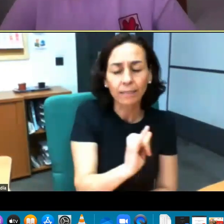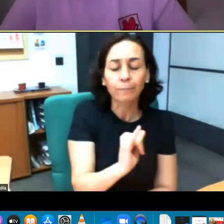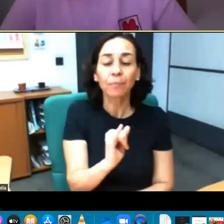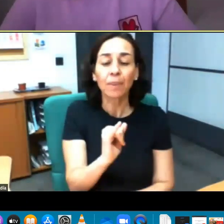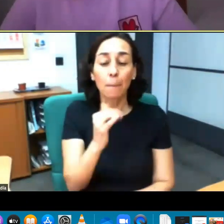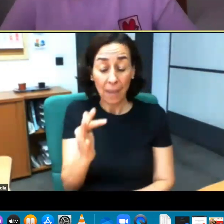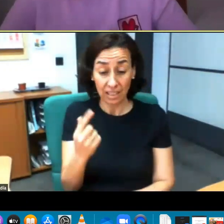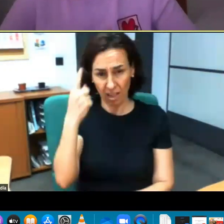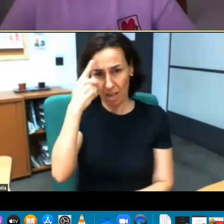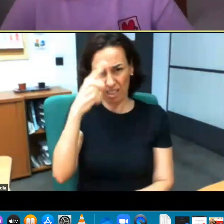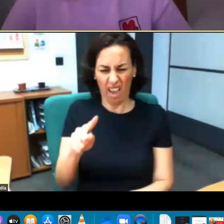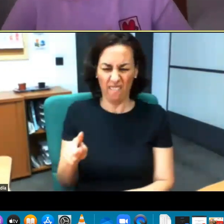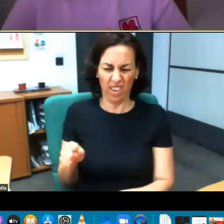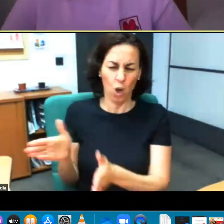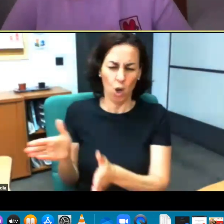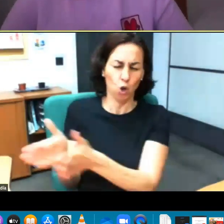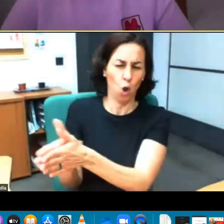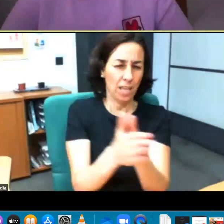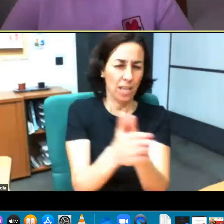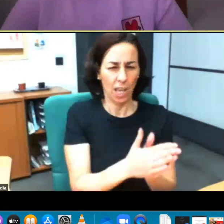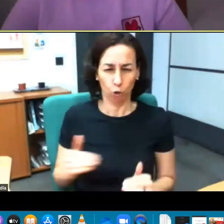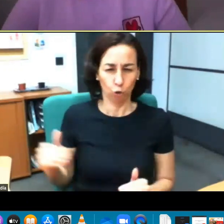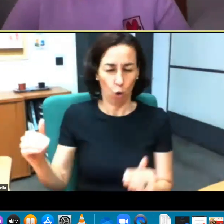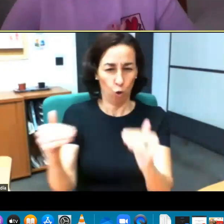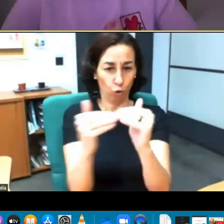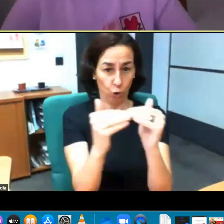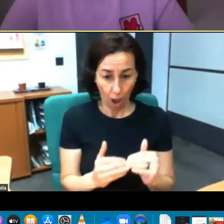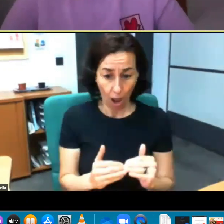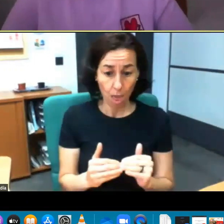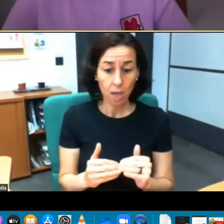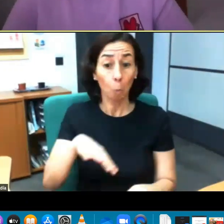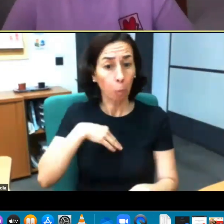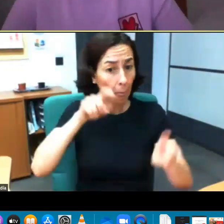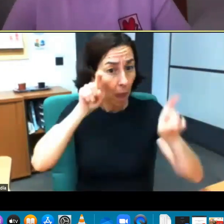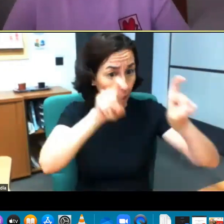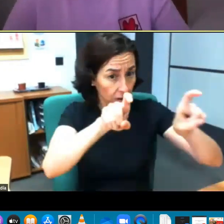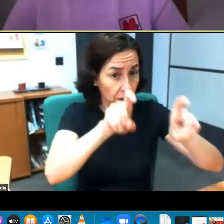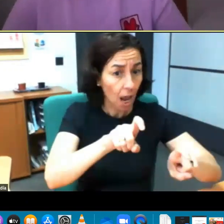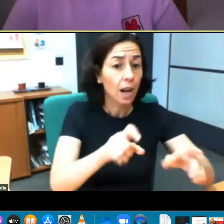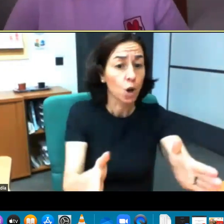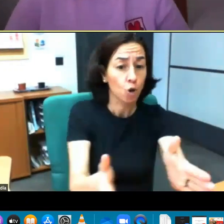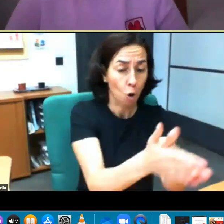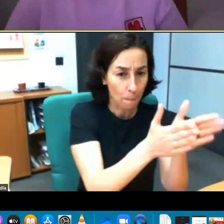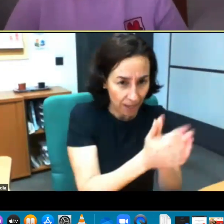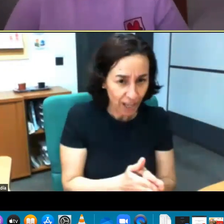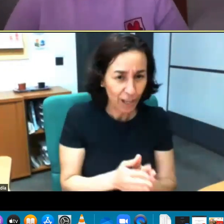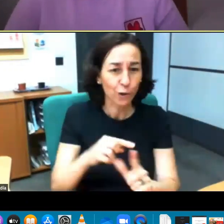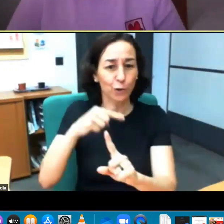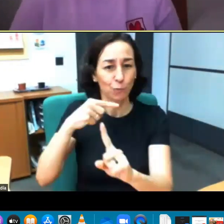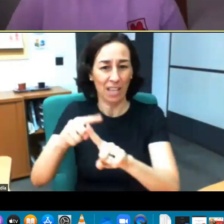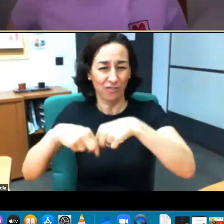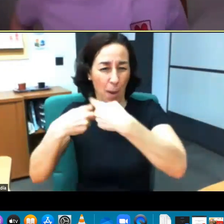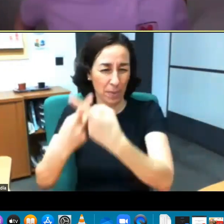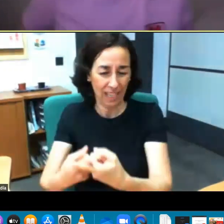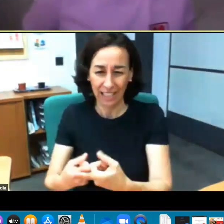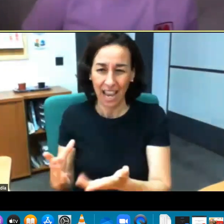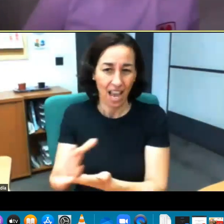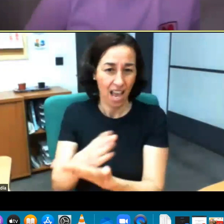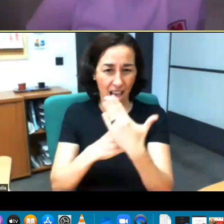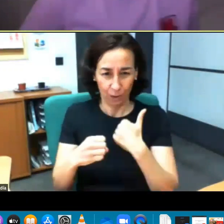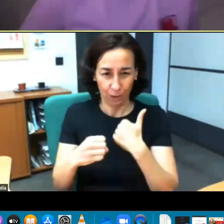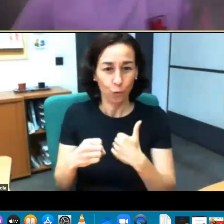resto del centro escolar y al centro y a sus familias, ¿no? y a todo el mundo la importancia